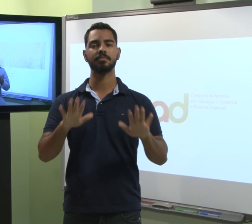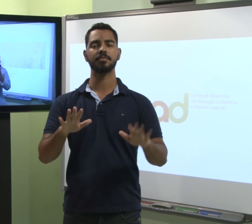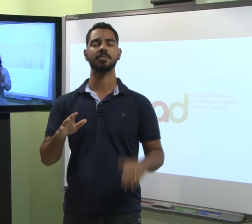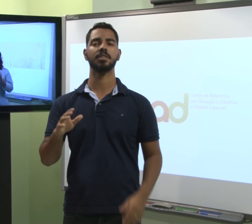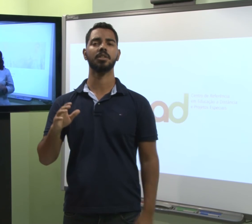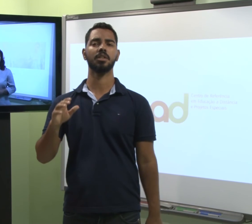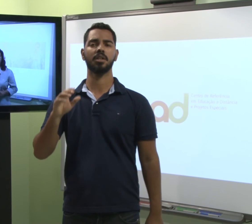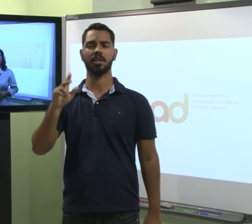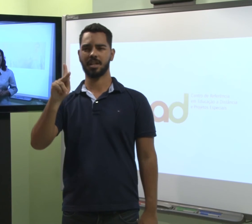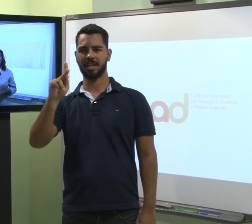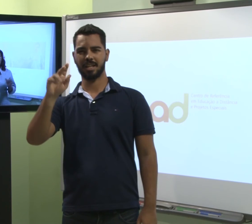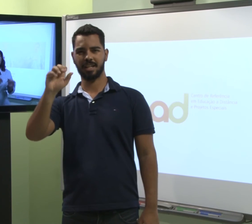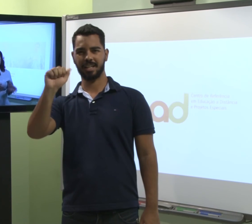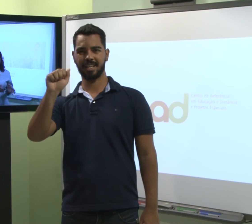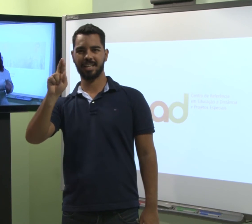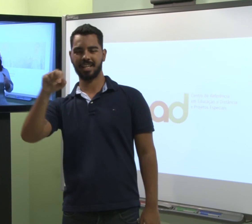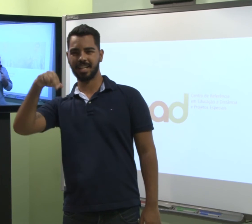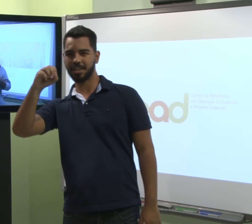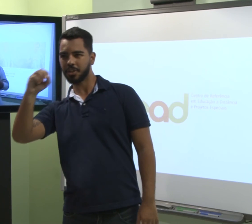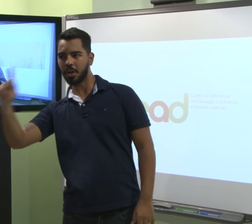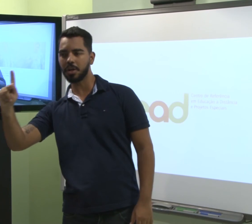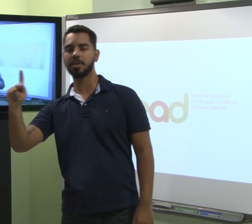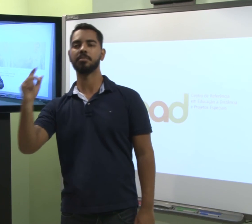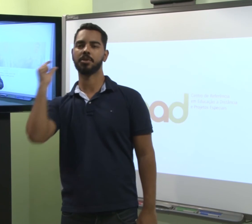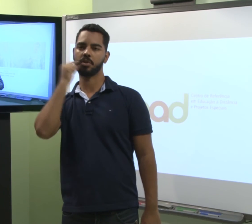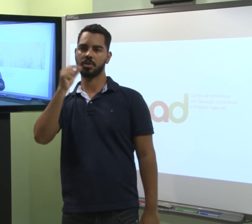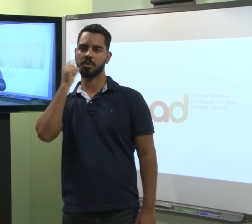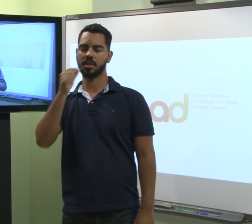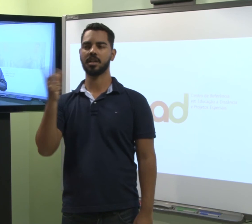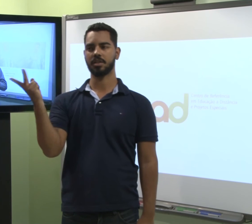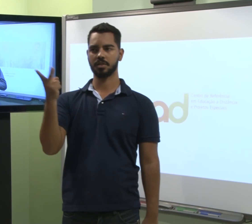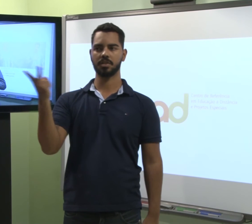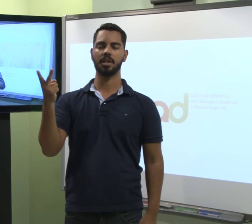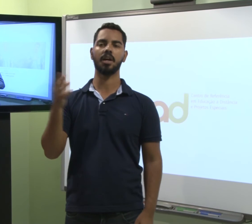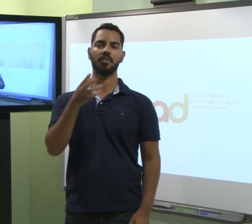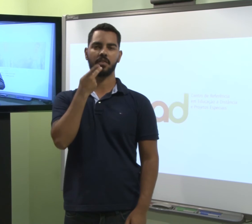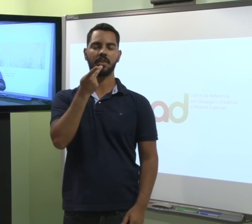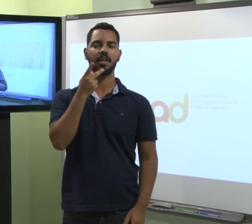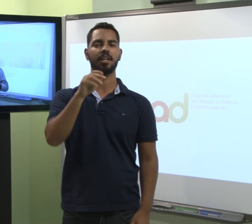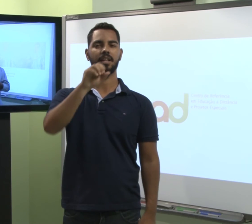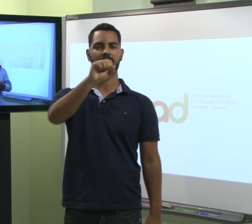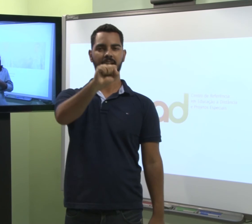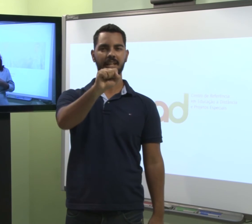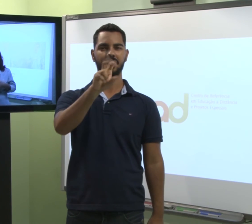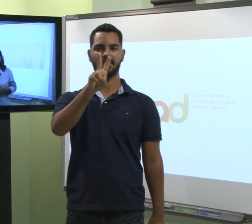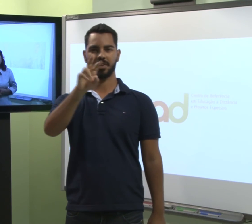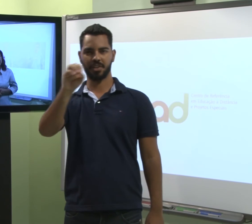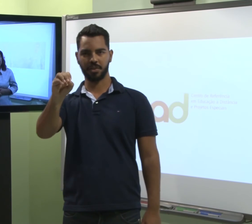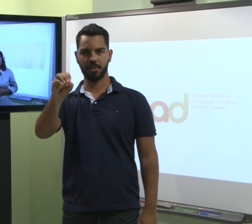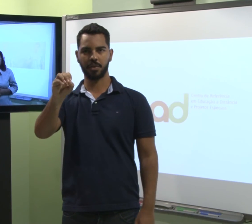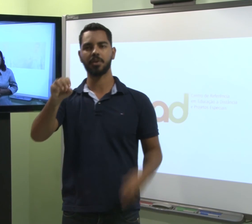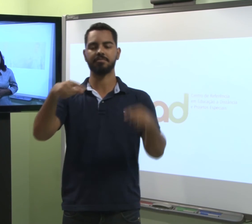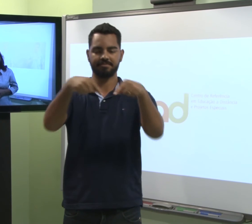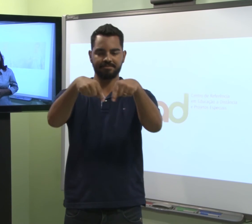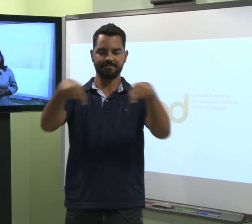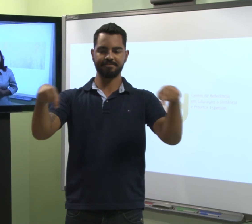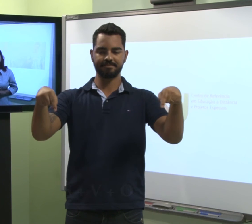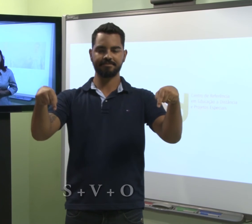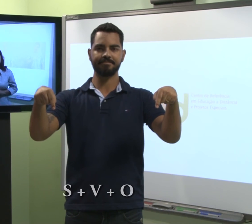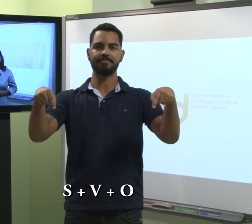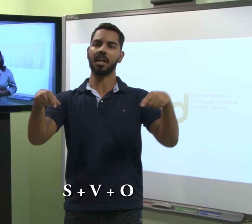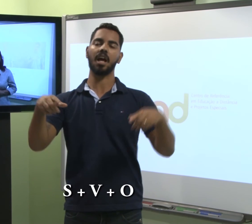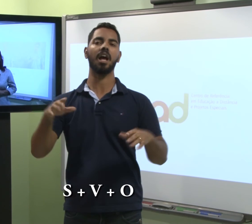Carnop comprovem que a construção SVO, sujeito, verbo, objeto, seja mais comum nessa língua,